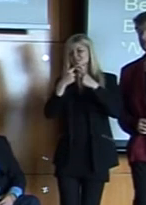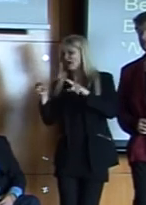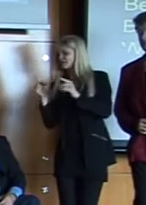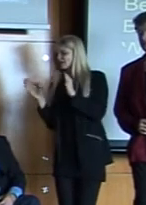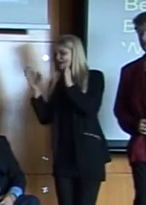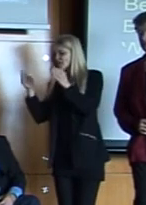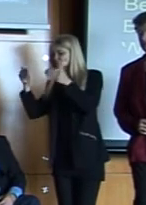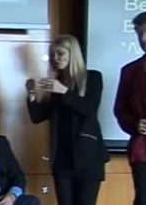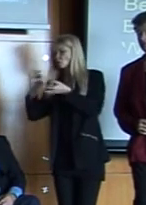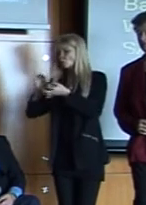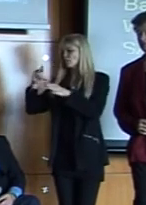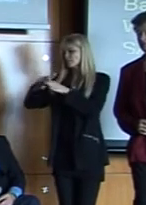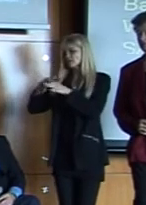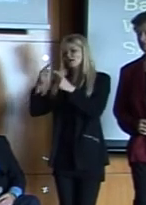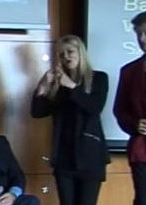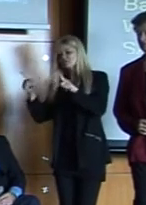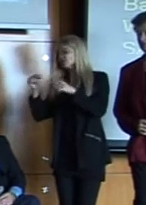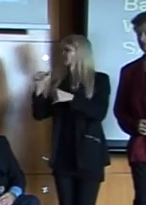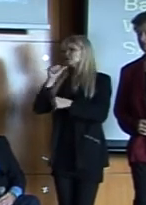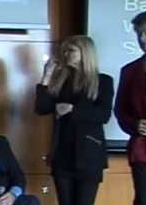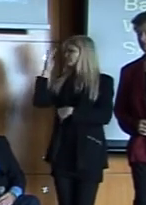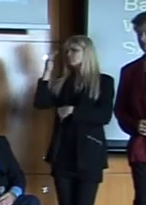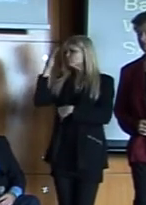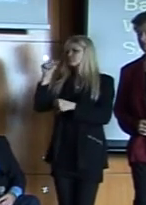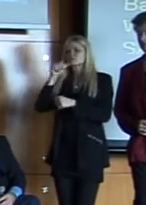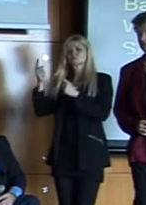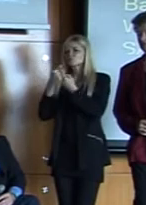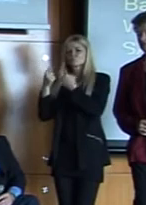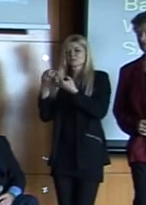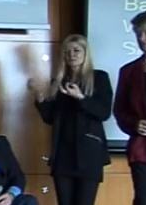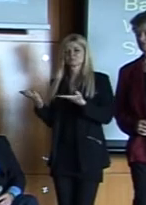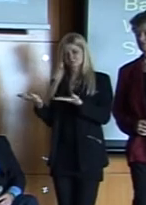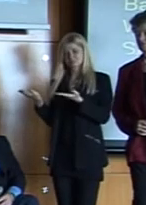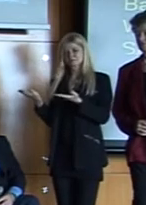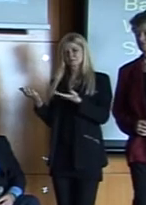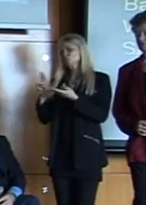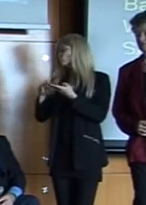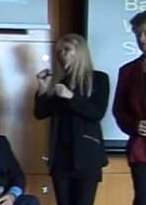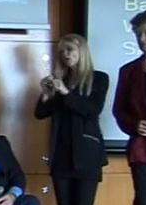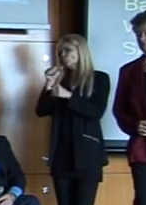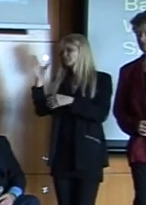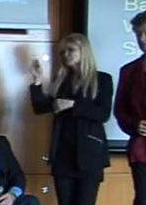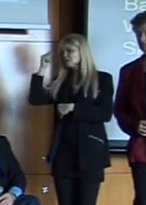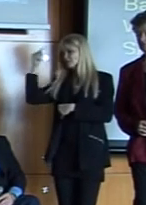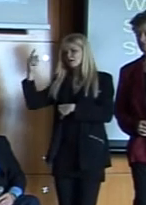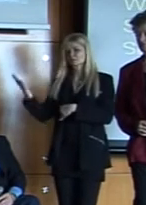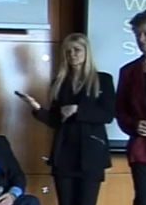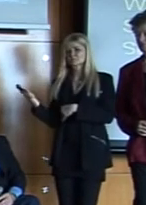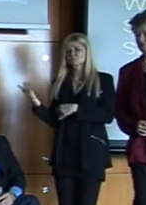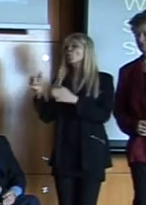andere Behinderungen, nicht über andere Bereiche gesprochen und gedacht. Und oftmals merkt man das auch